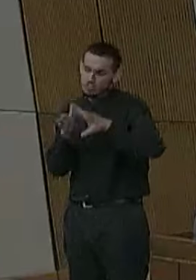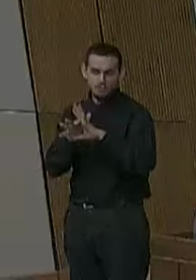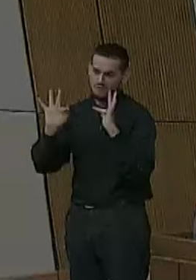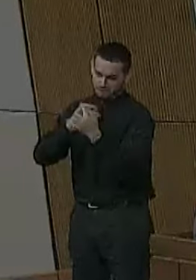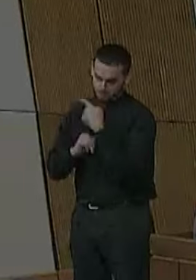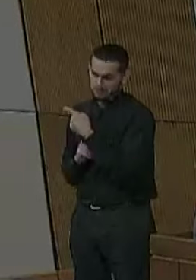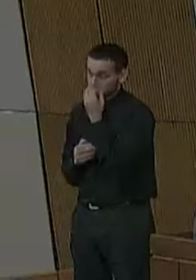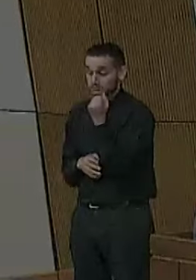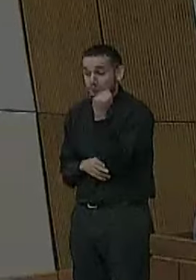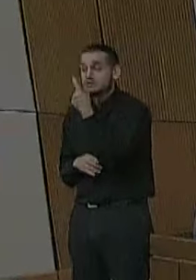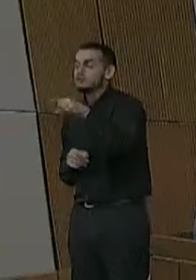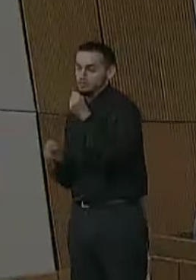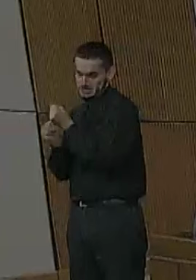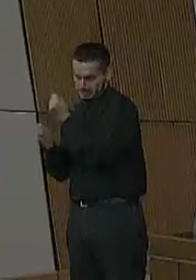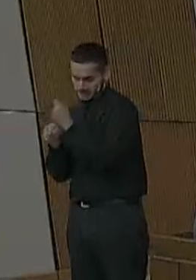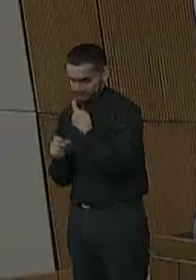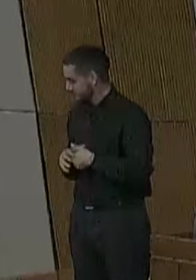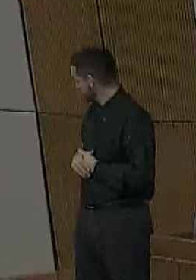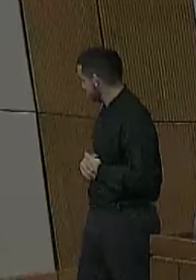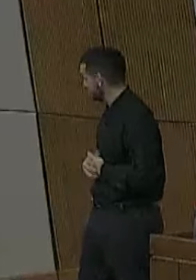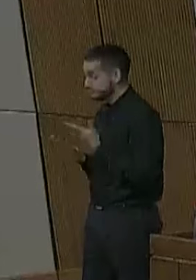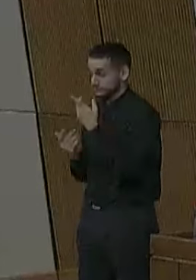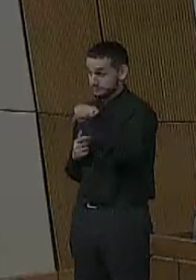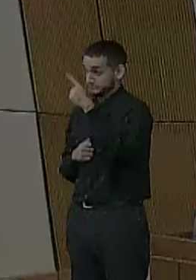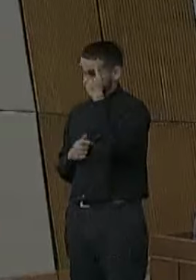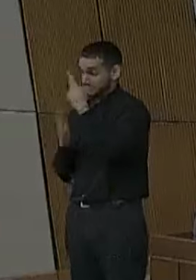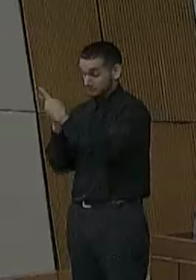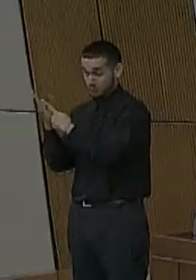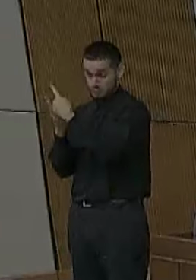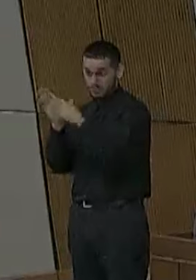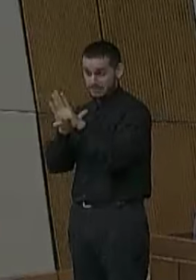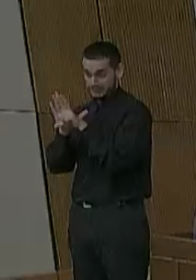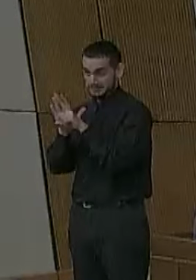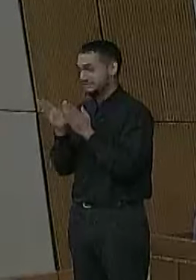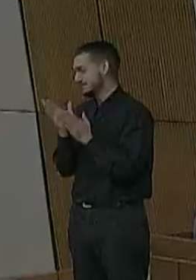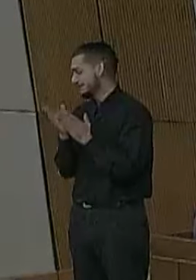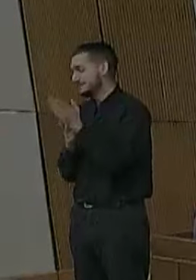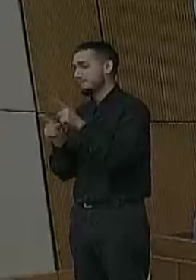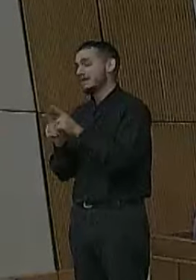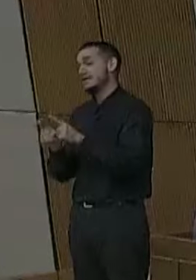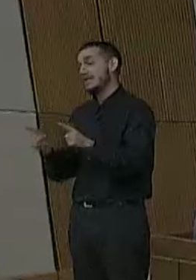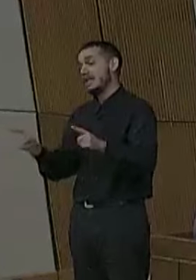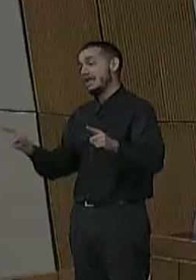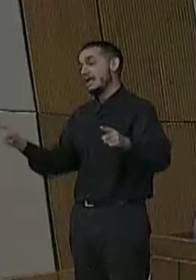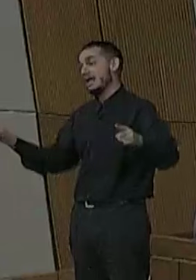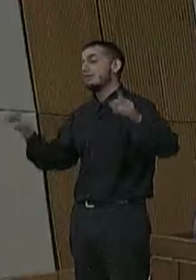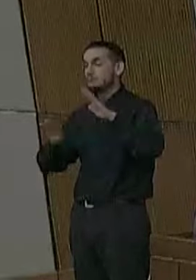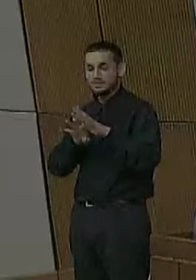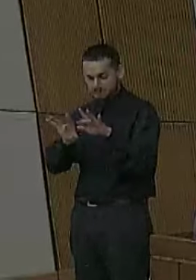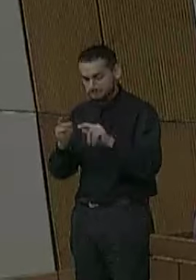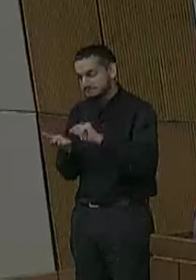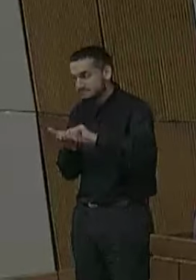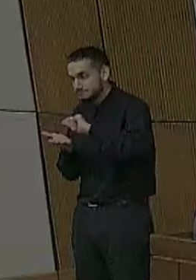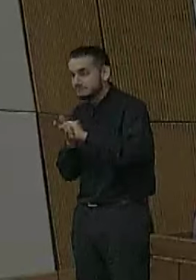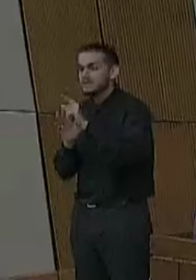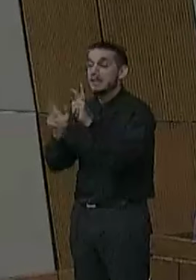¿Y cuáles son los siguientes pasos? Sabemos que toda propuesta de ley es bastante larga en desde su redacción, el ponernos de acuerdo